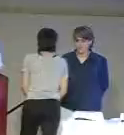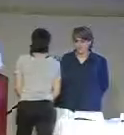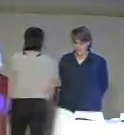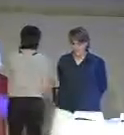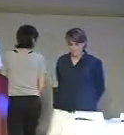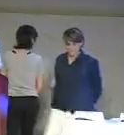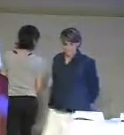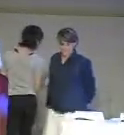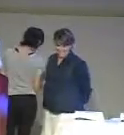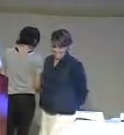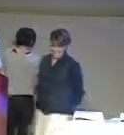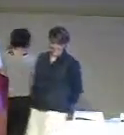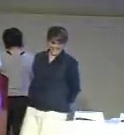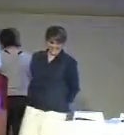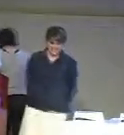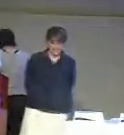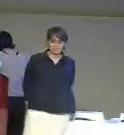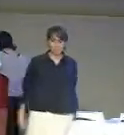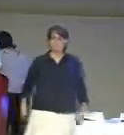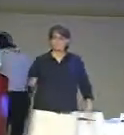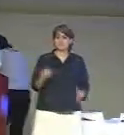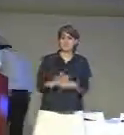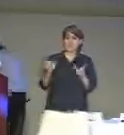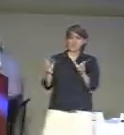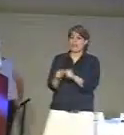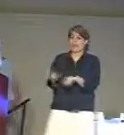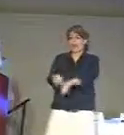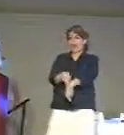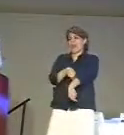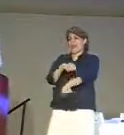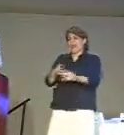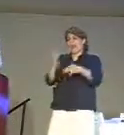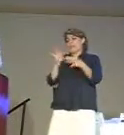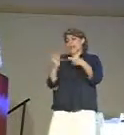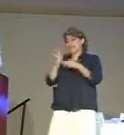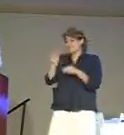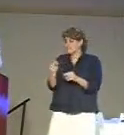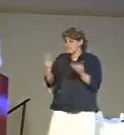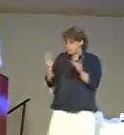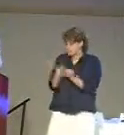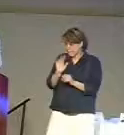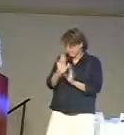no ya aparece un sermón, es